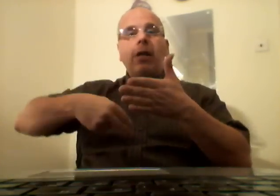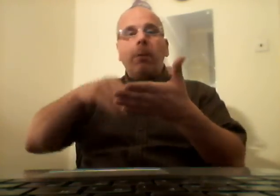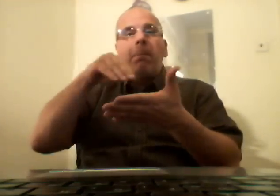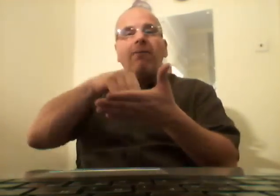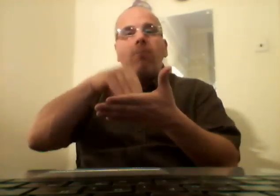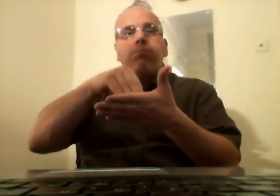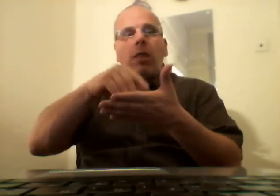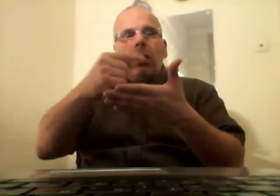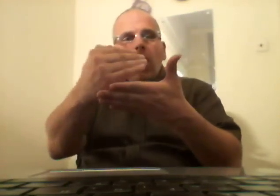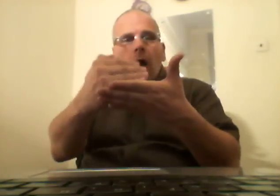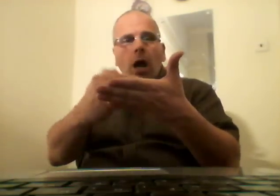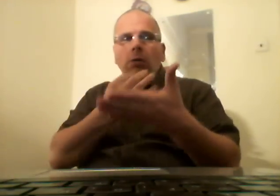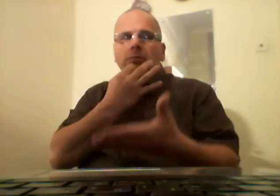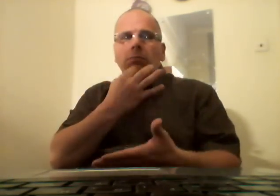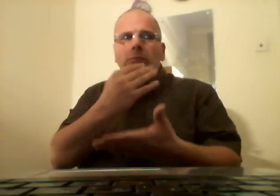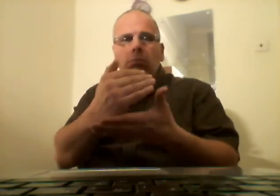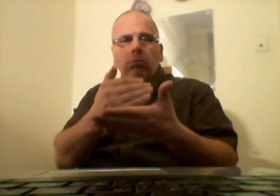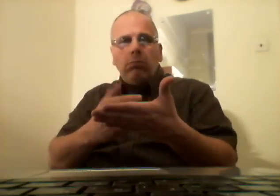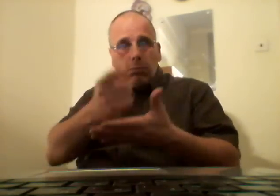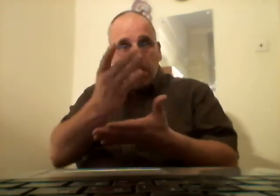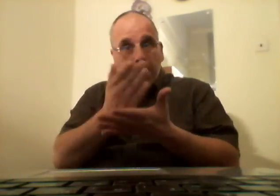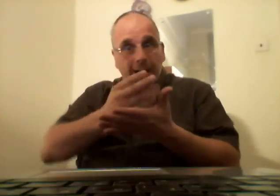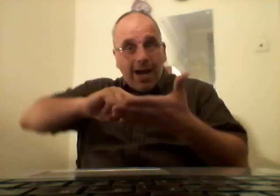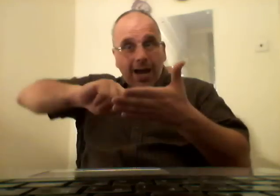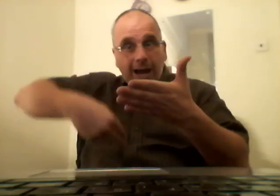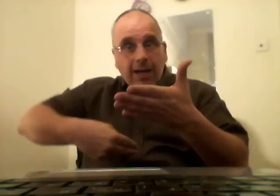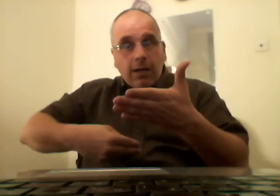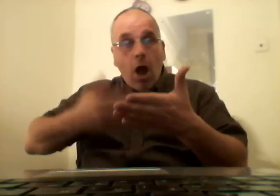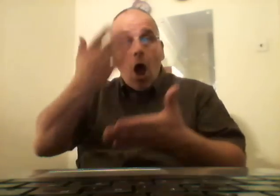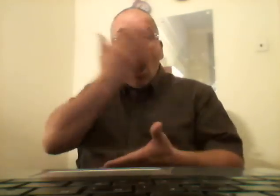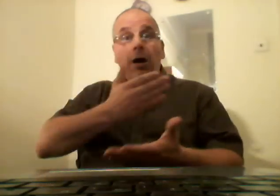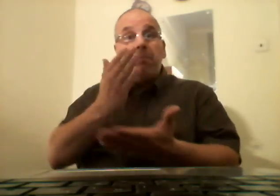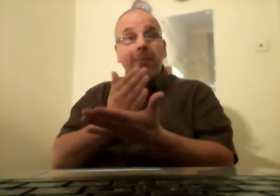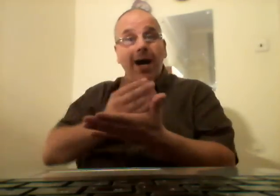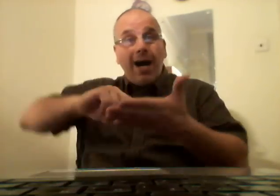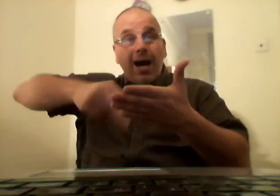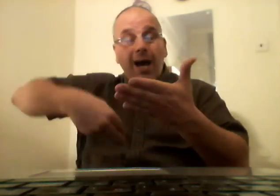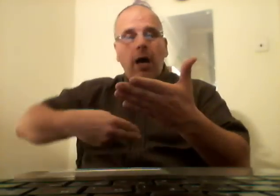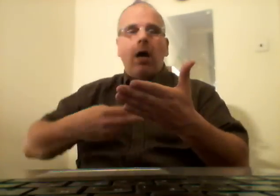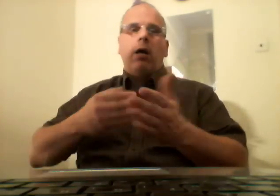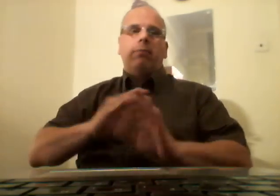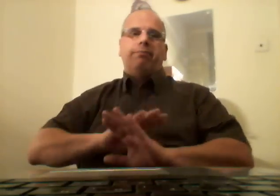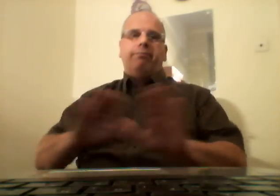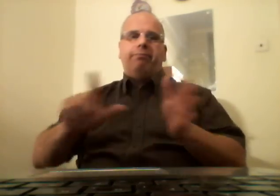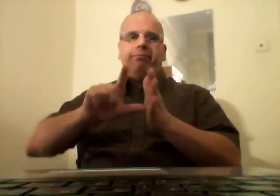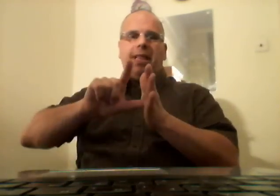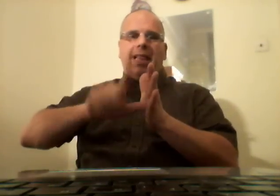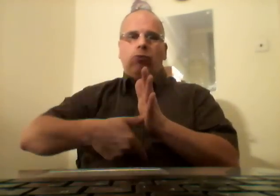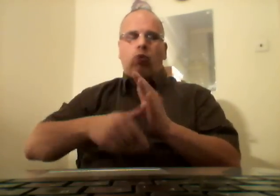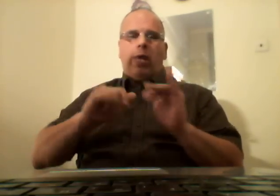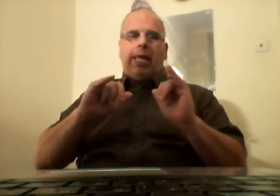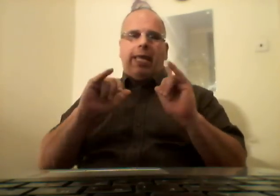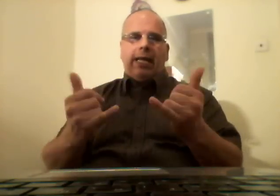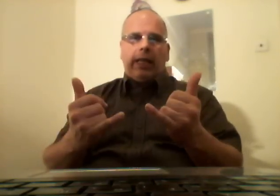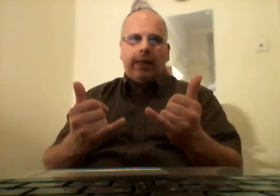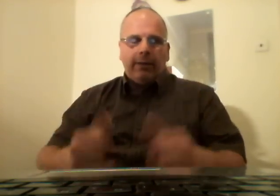él meg, miért... Tehát nem mondja, esetek ezek? Ezek ilyen háta jellepesek. Tudod, mondom, nézzük rossz,